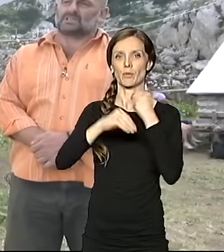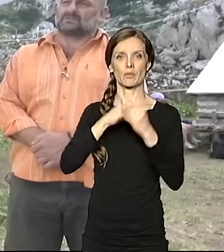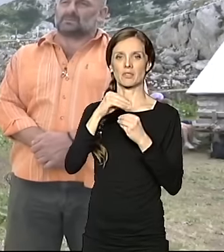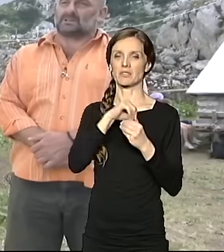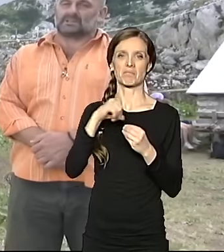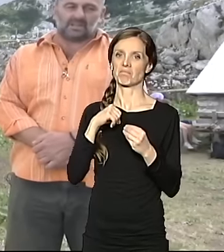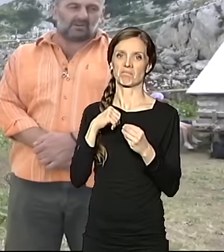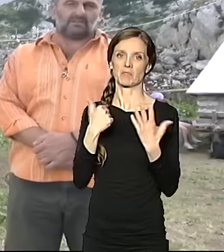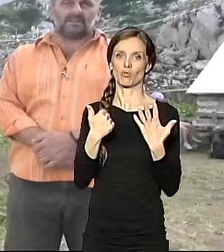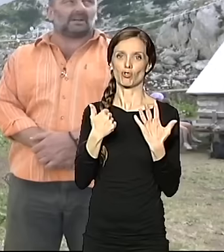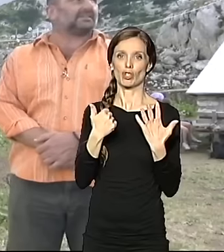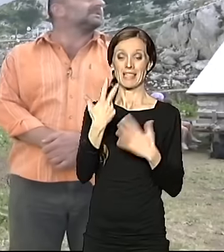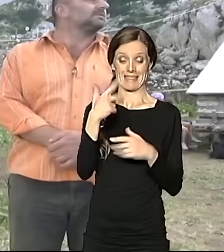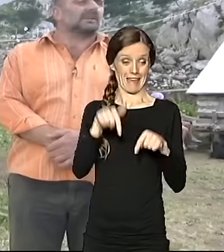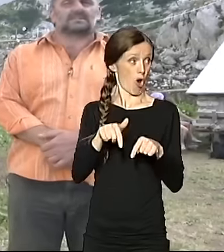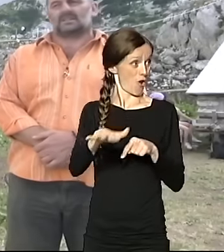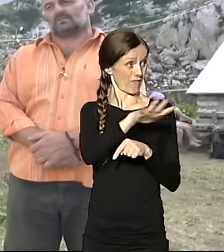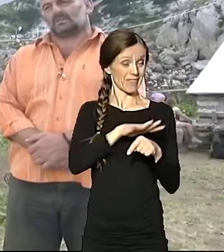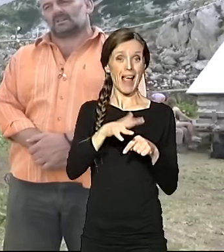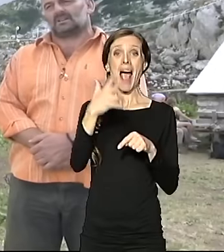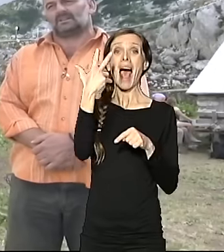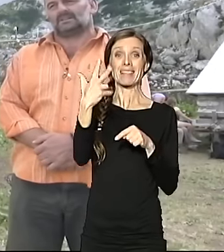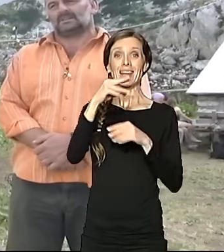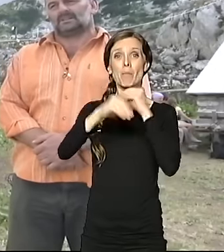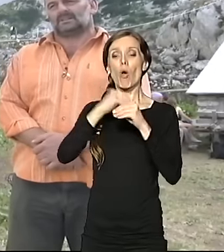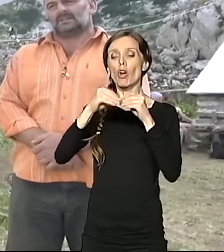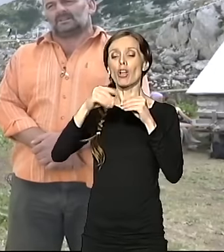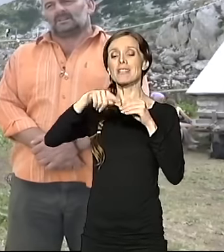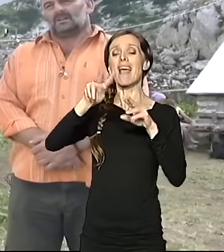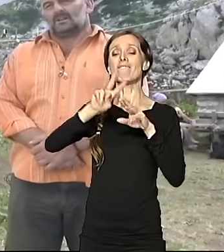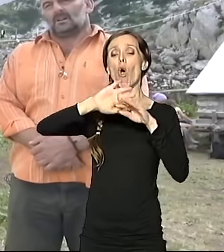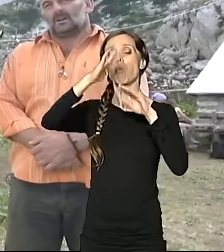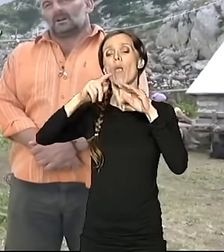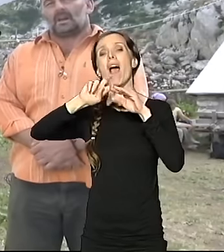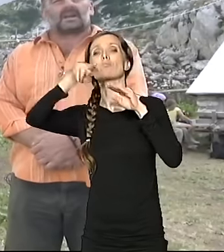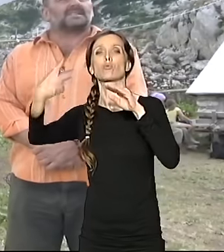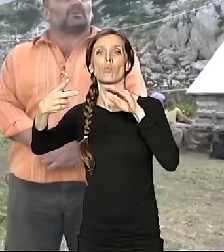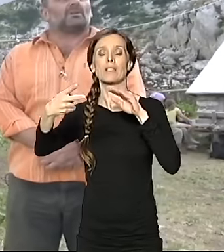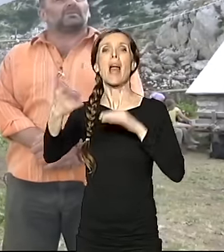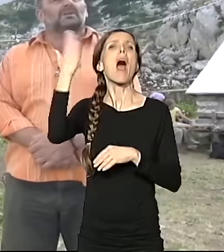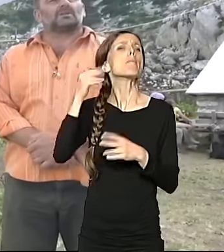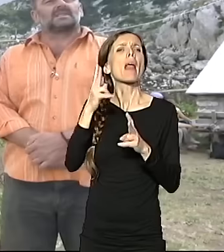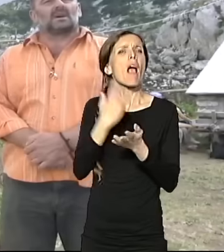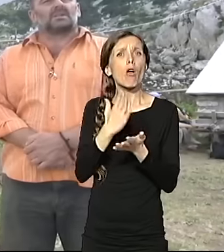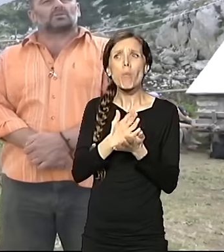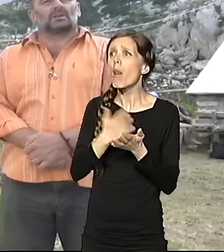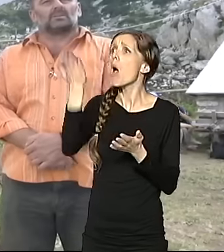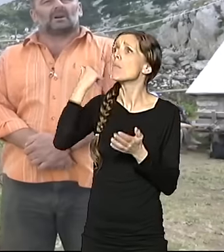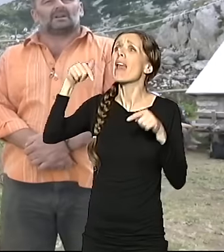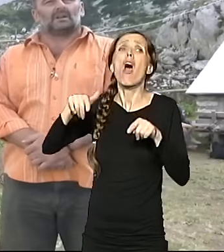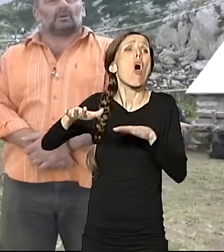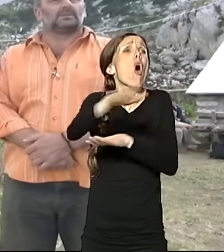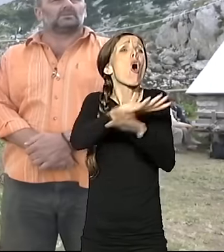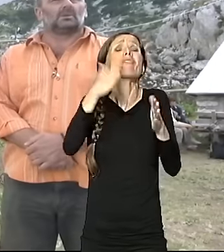Samo šest familija. Tri ovdje, a tri s druge strane Volijaka. A nekad kako je bilo? A nekad samo ovdje bilo 17